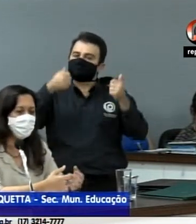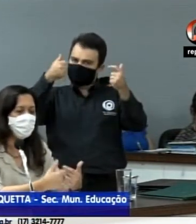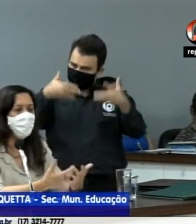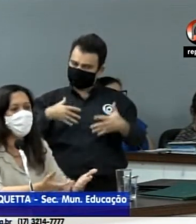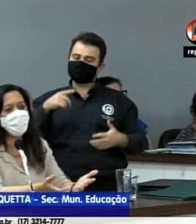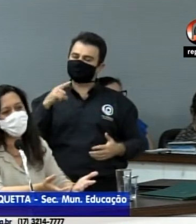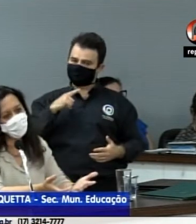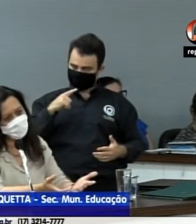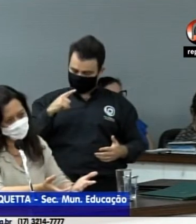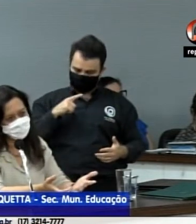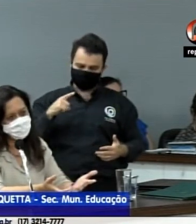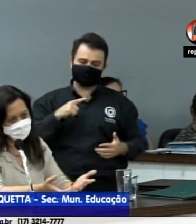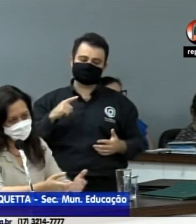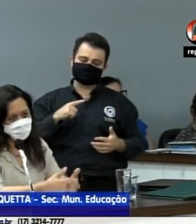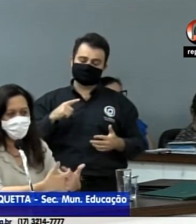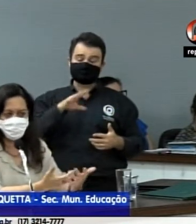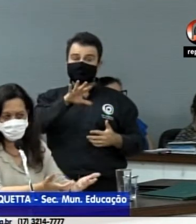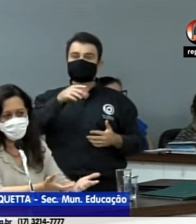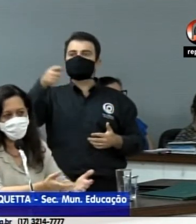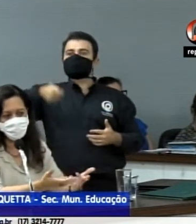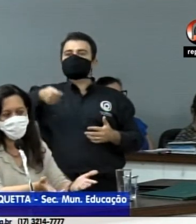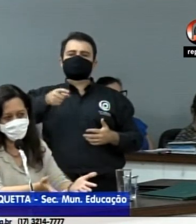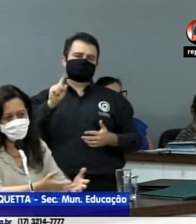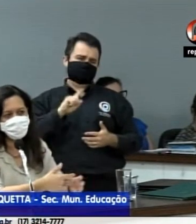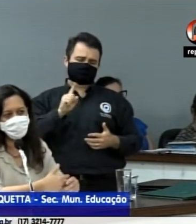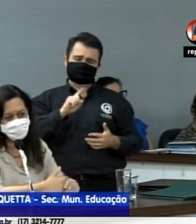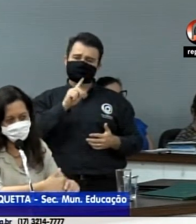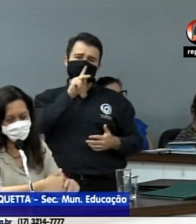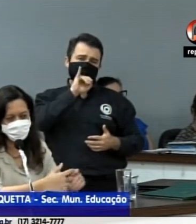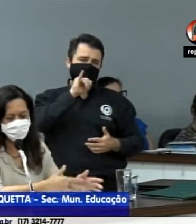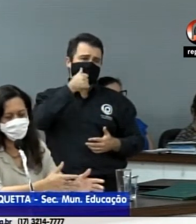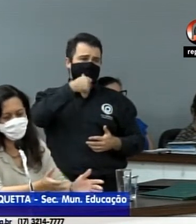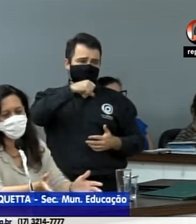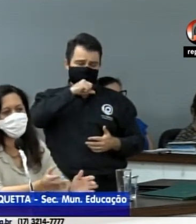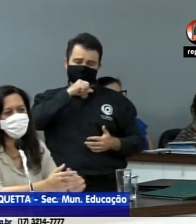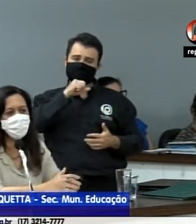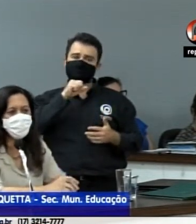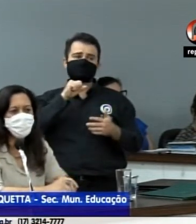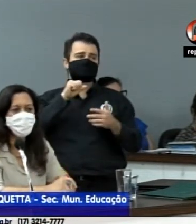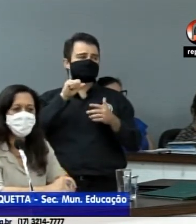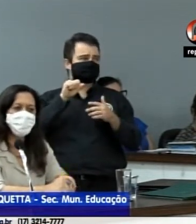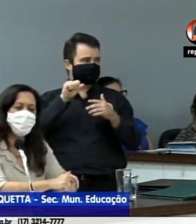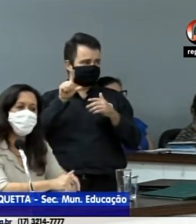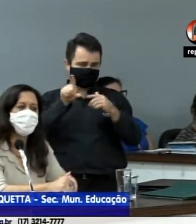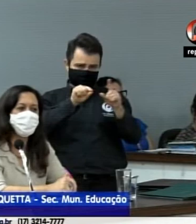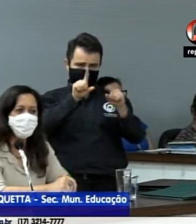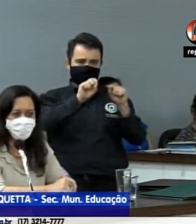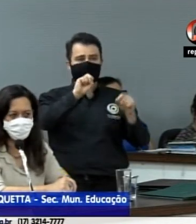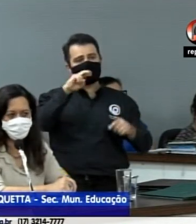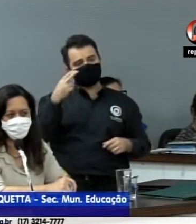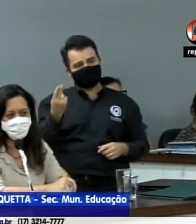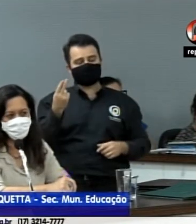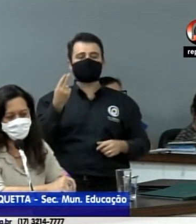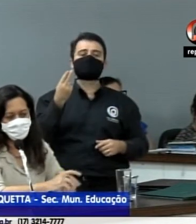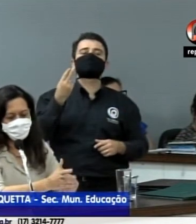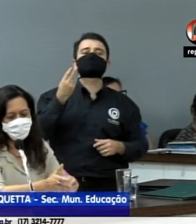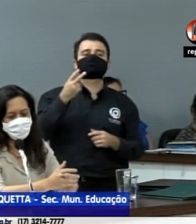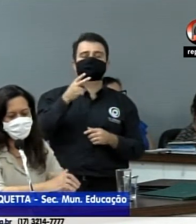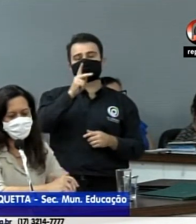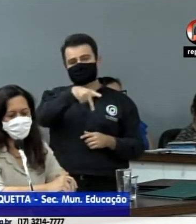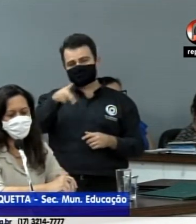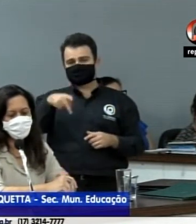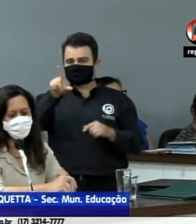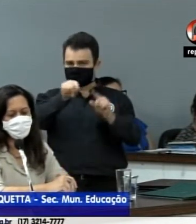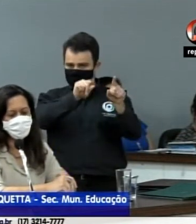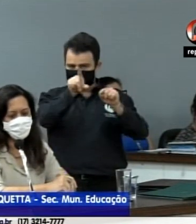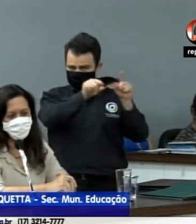é obrigatório, ele é opcional para aquele professor que deseja, desde que respeite todos os critérios da lei